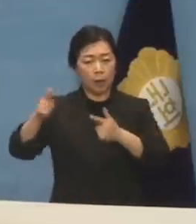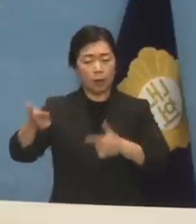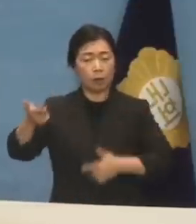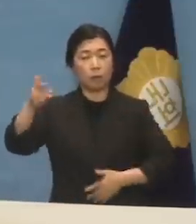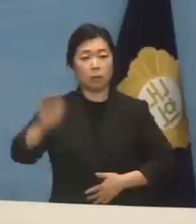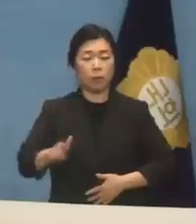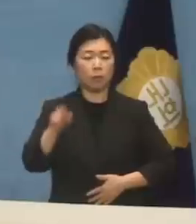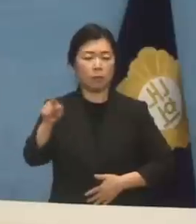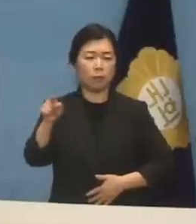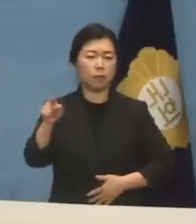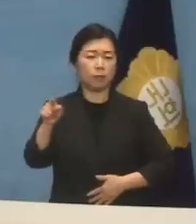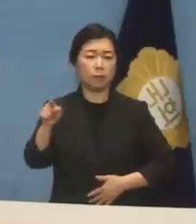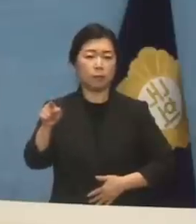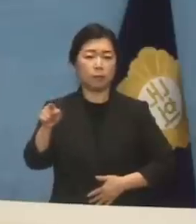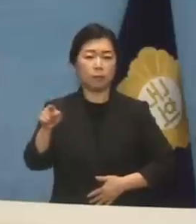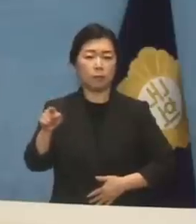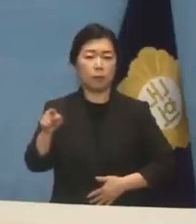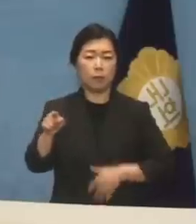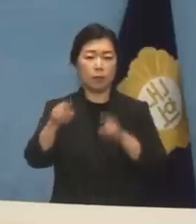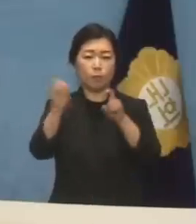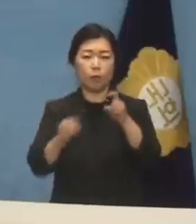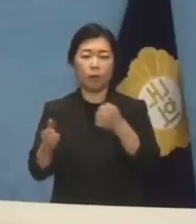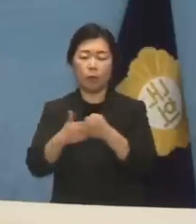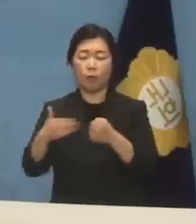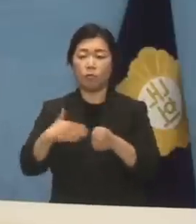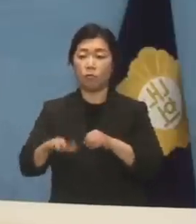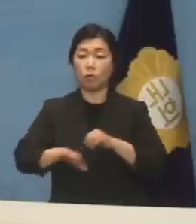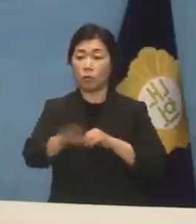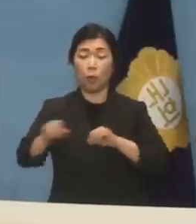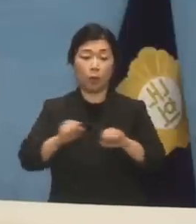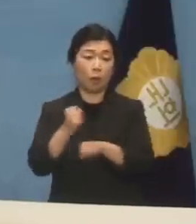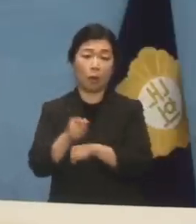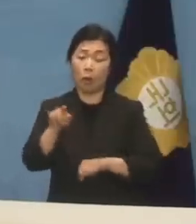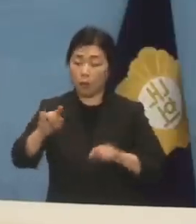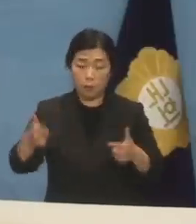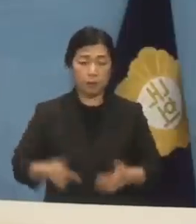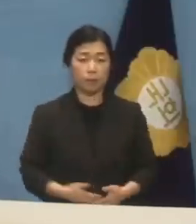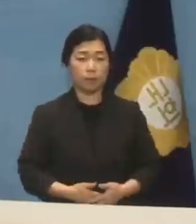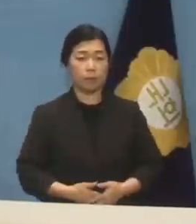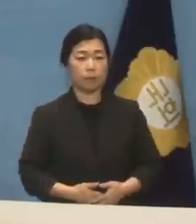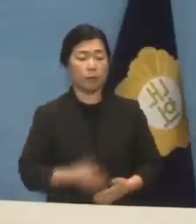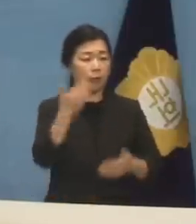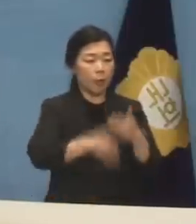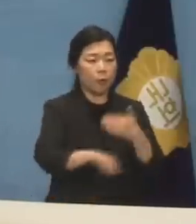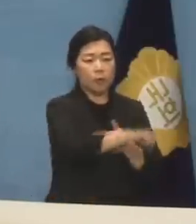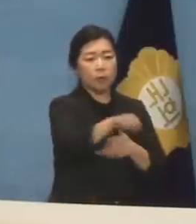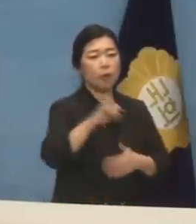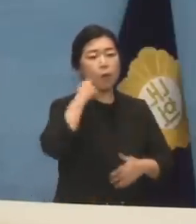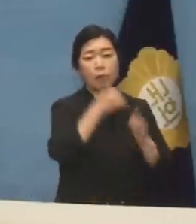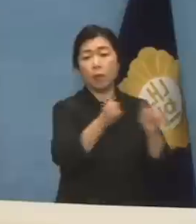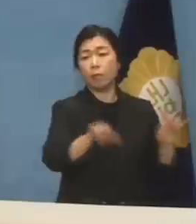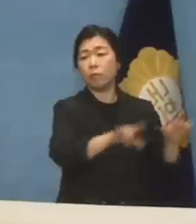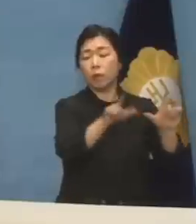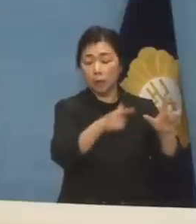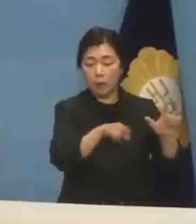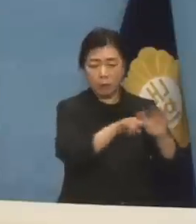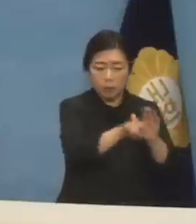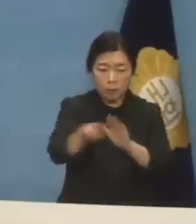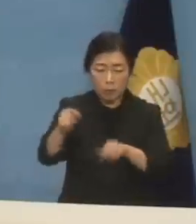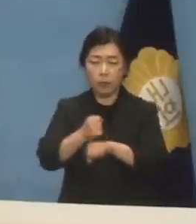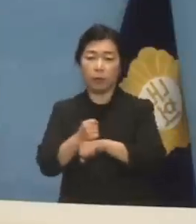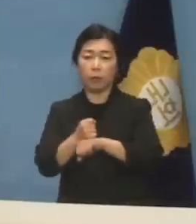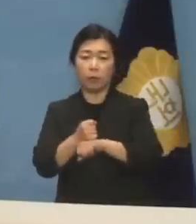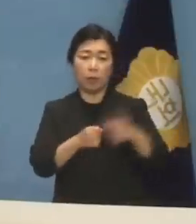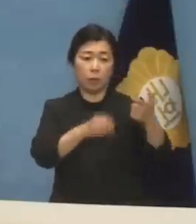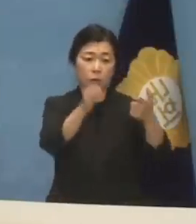있는데 그분들 여론을 바탕으로 저희가 운동하고 있는 게 아닙니다. 정말 삶의 현장 곳곳에서 또 국민 여론의 최소 60,